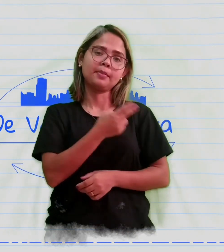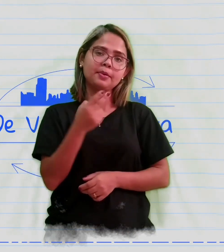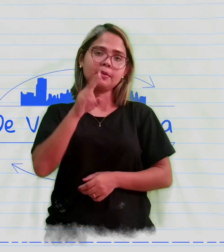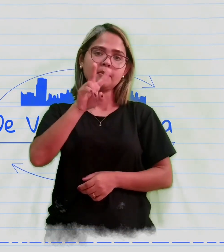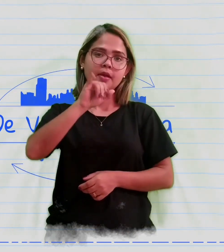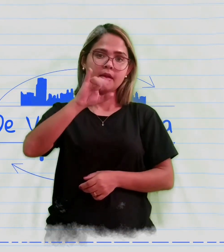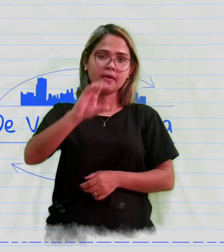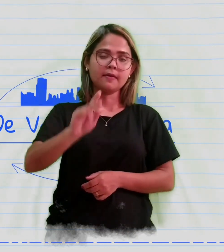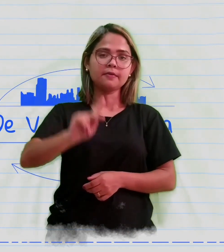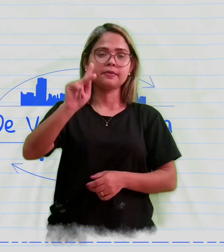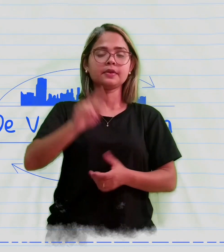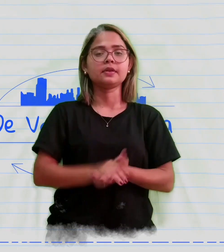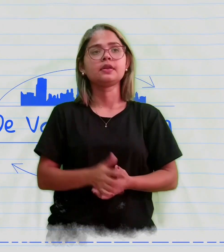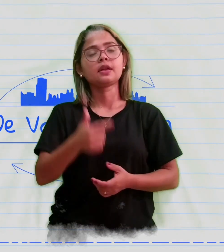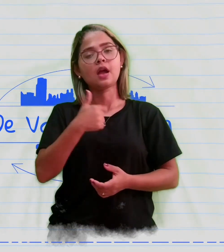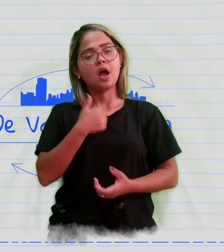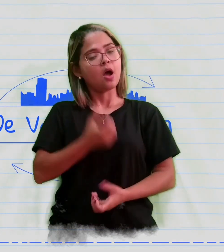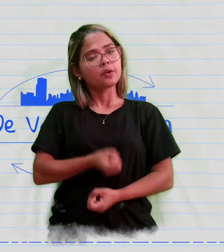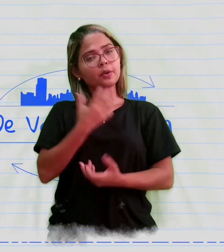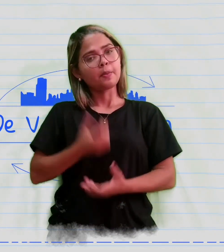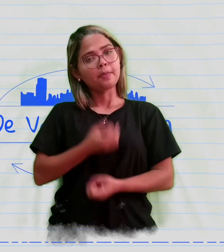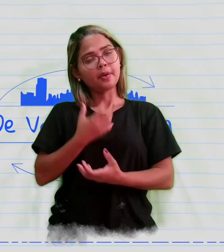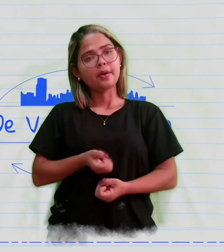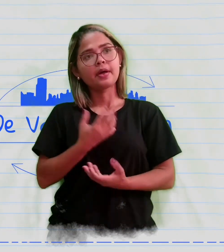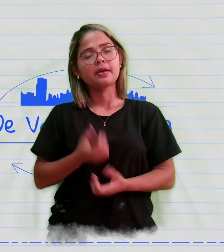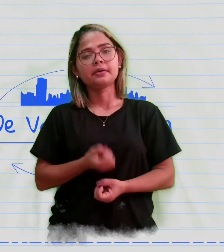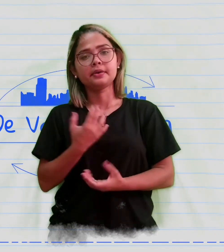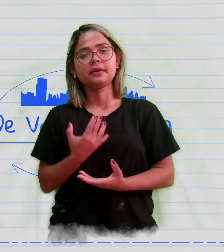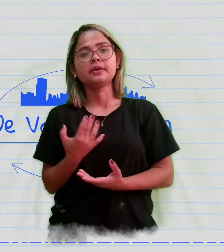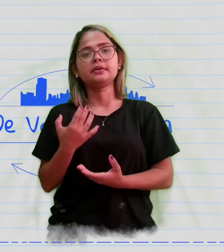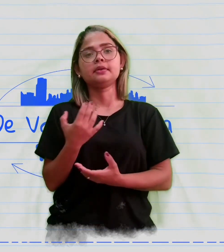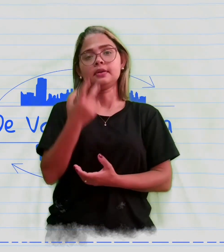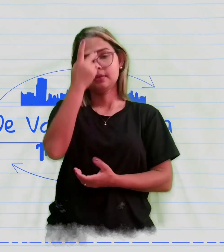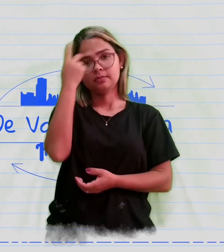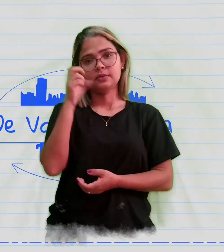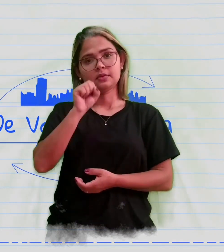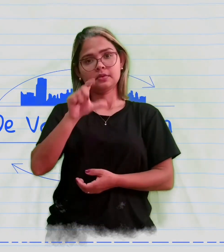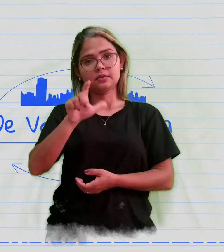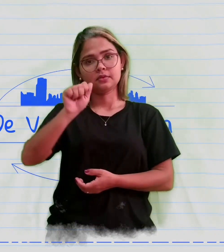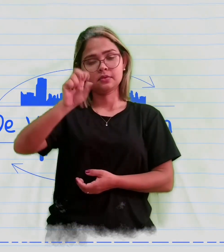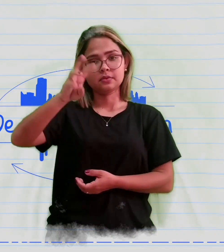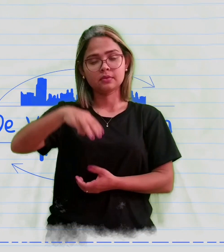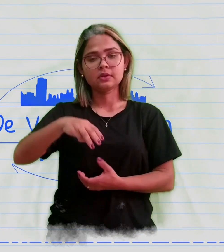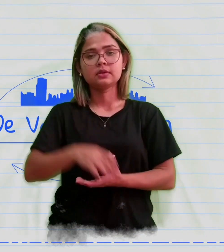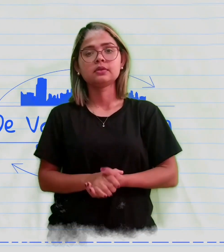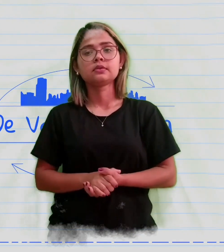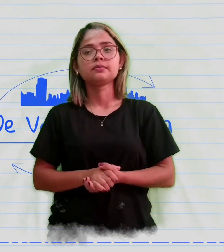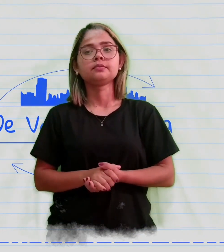né? Vicky Carvalho. É, eu sou poetisa da galera do slam ali, da cena slam. É,